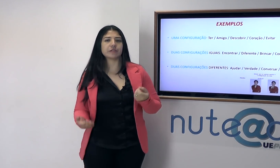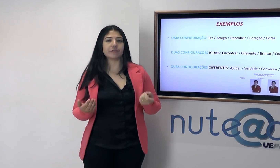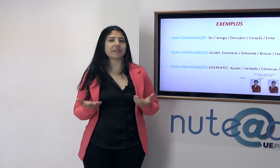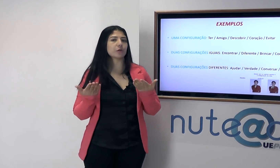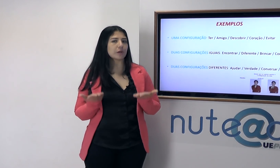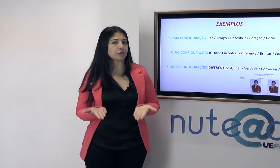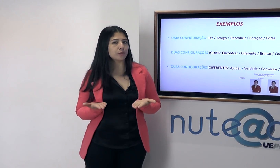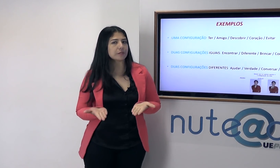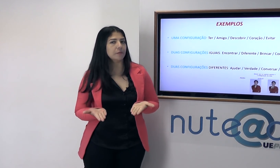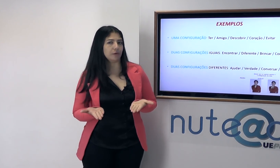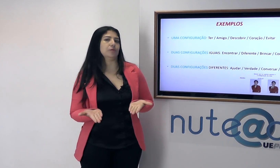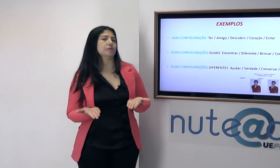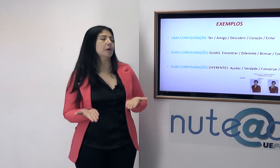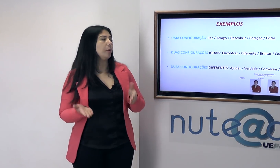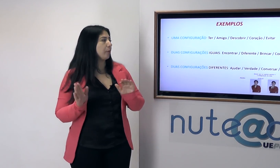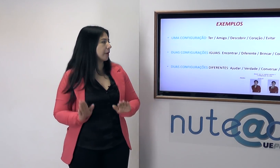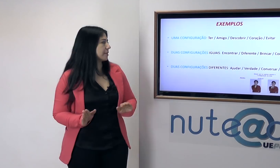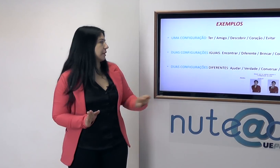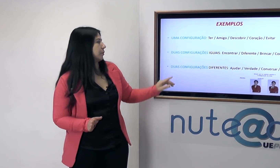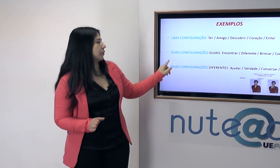você faça com as duas mãos. Por exemplo,